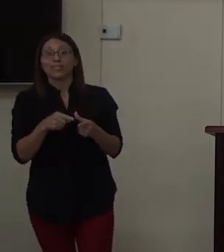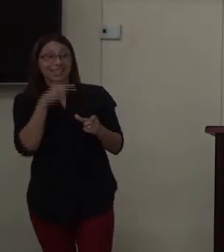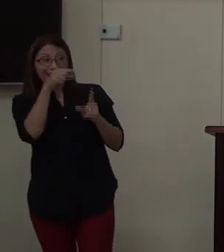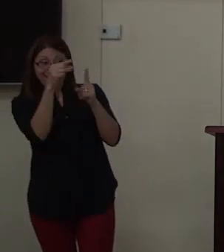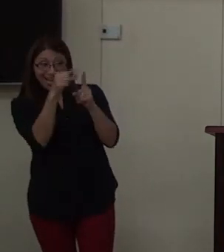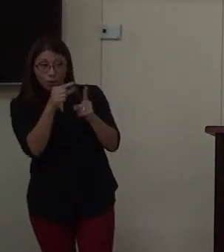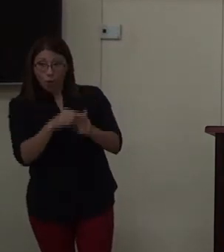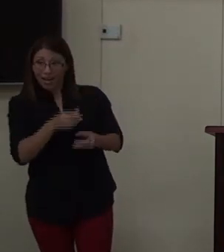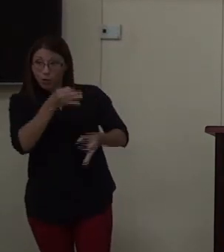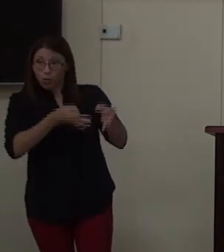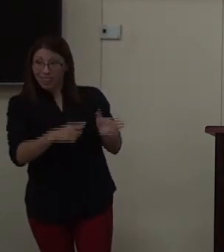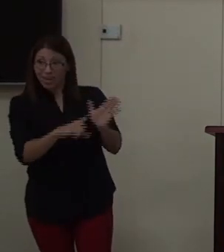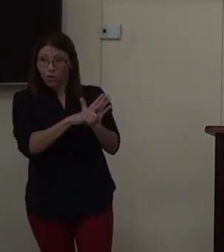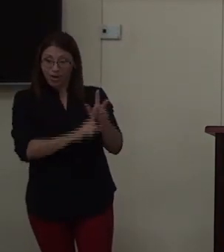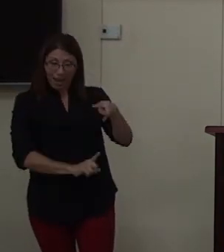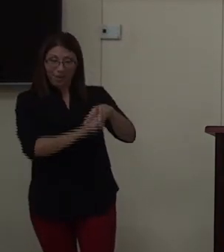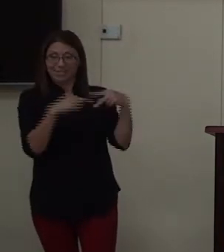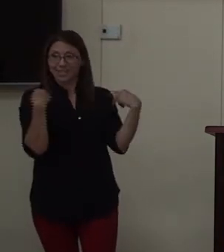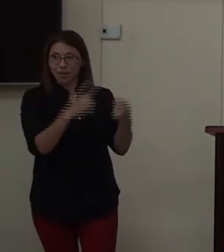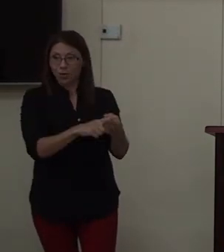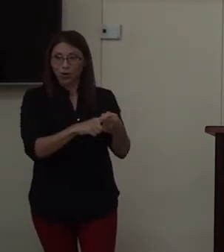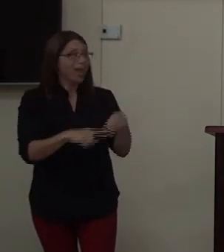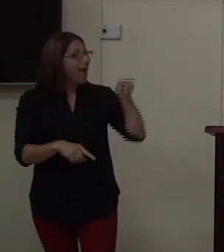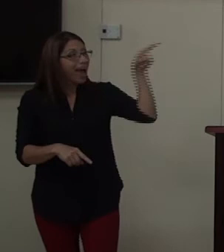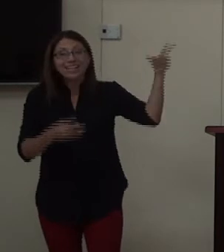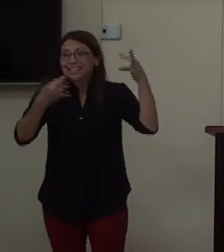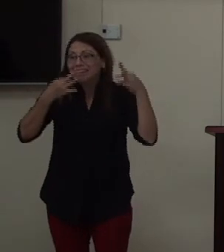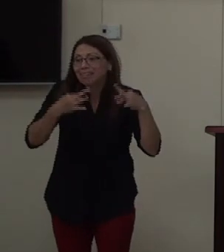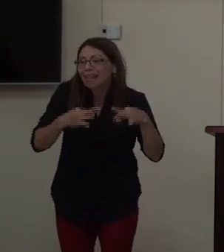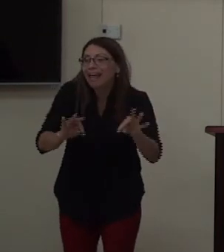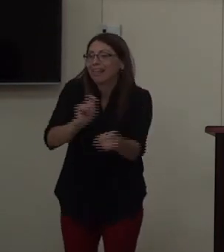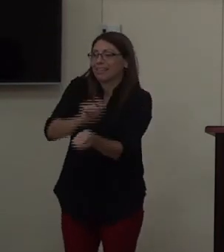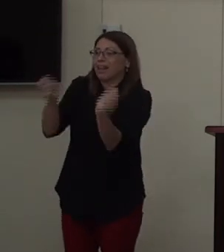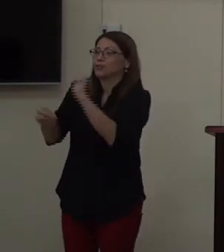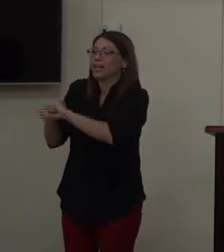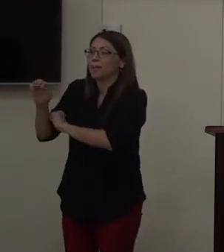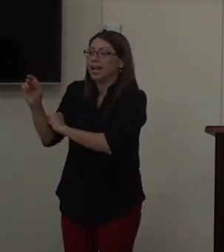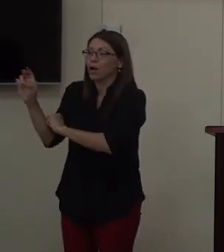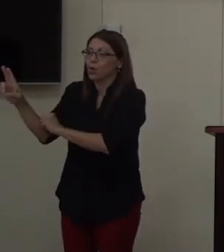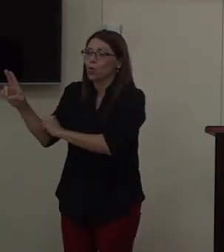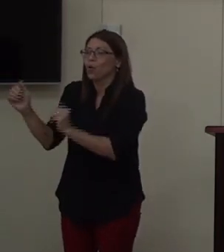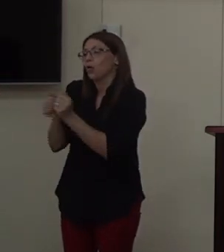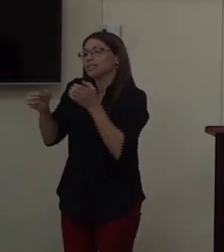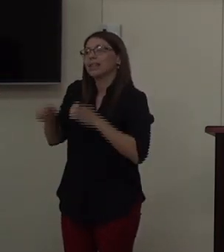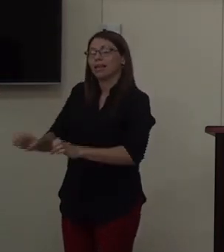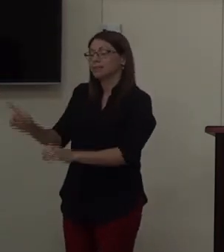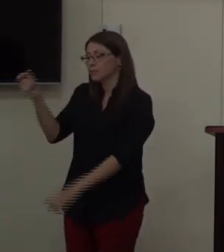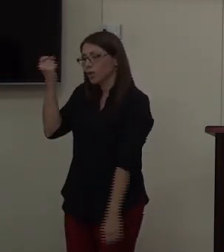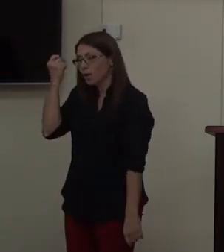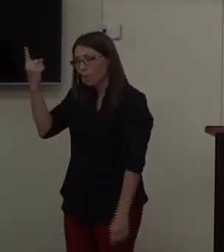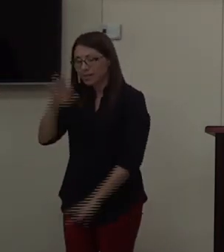aparece en español, aquí se trata de traducir en maleco con una serie de estrategias que son incomprensibles, ¿verdad? Pero si